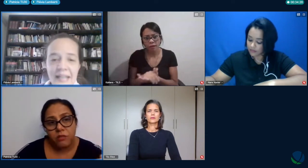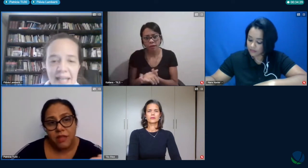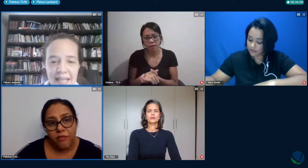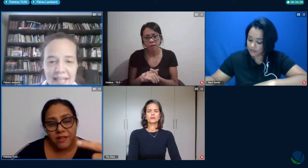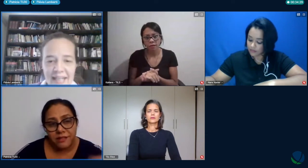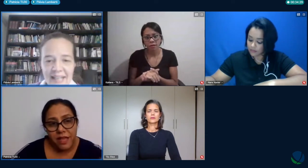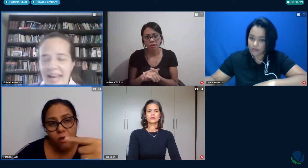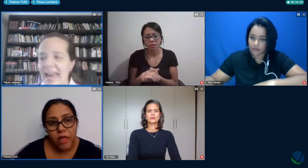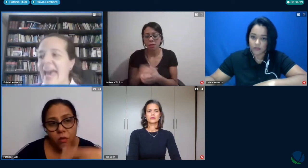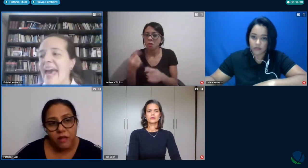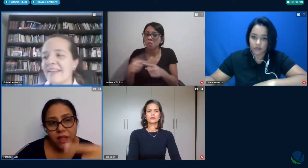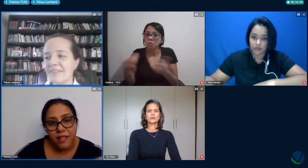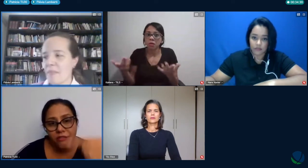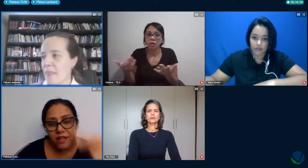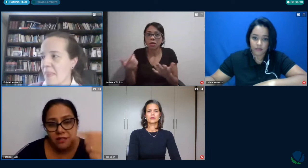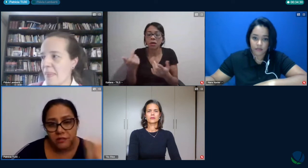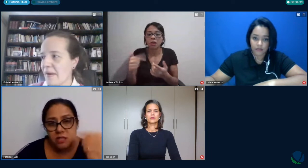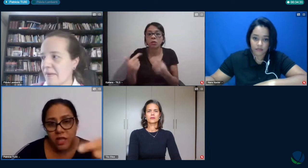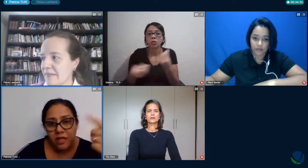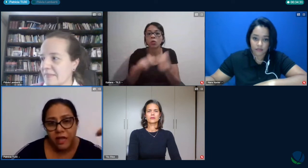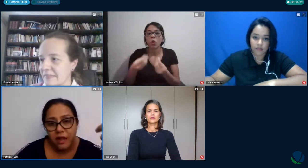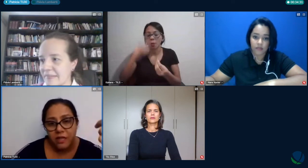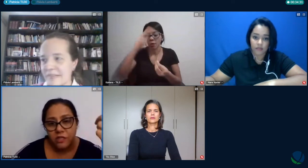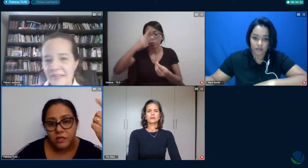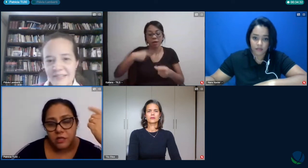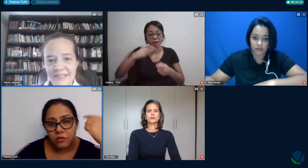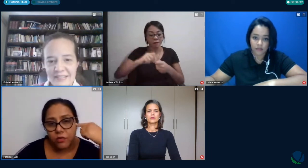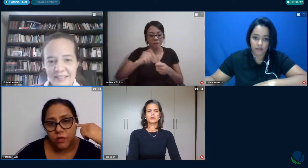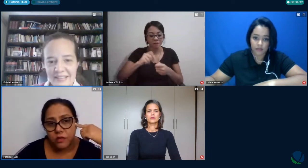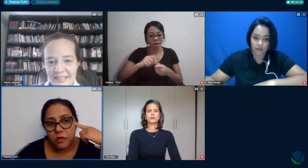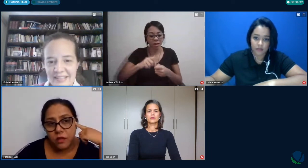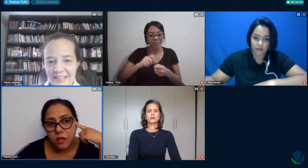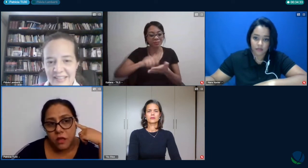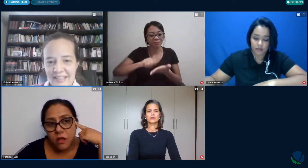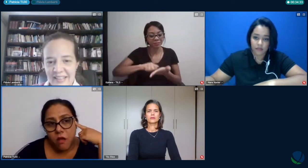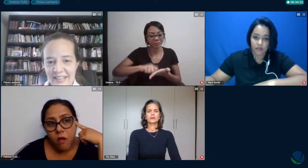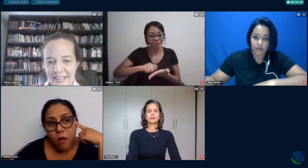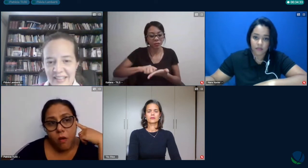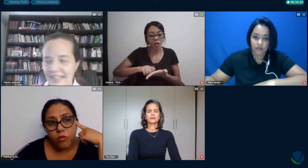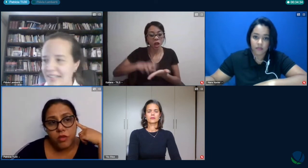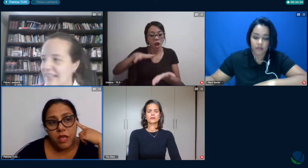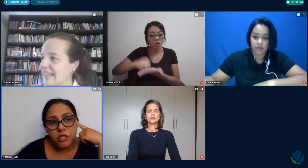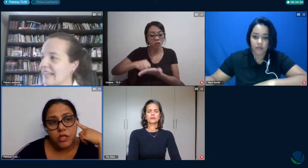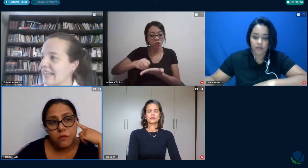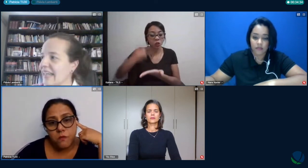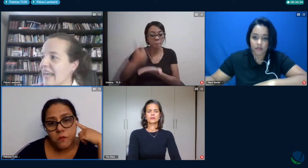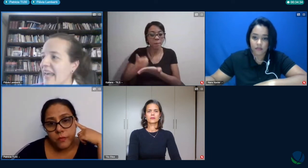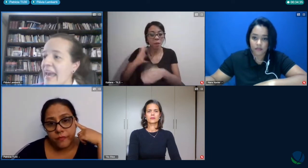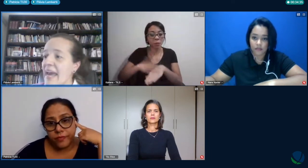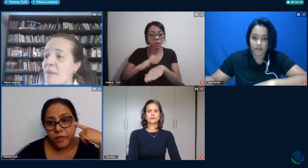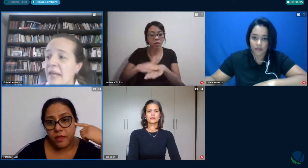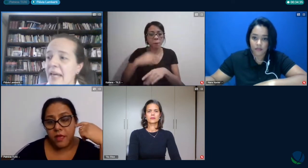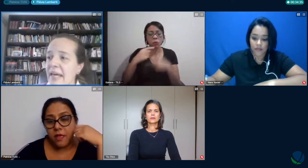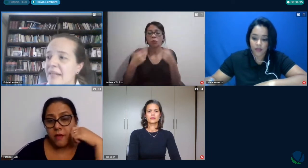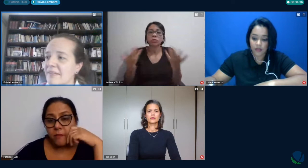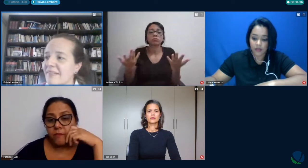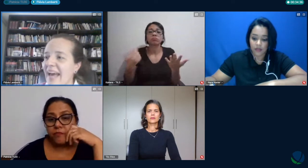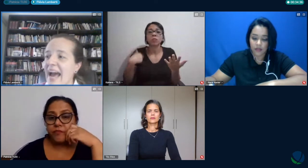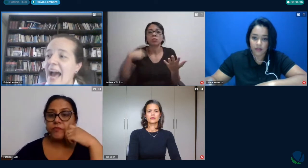ele está fazendo, ou enquanto ele está fazendo, você já quer que ele registre as dúvidas. Não entendi.